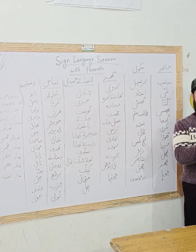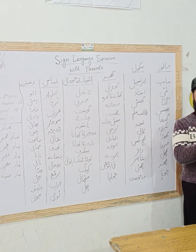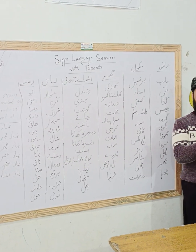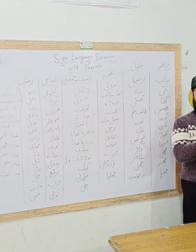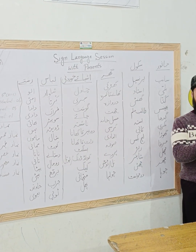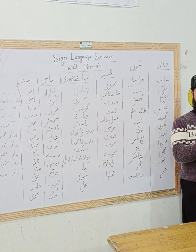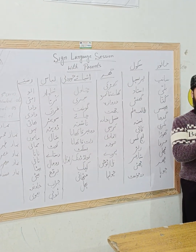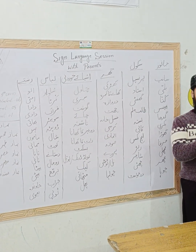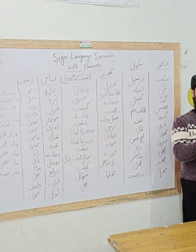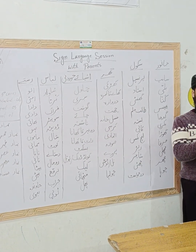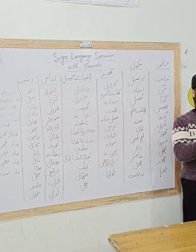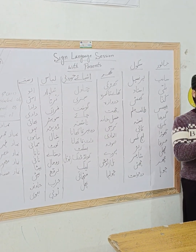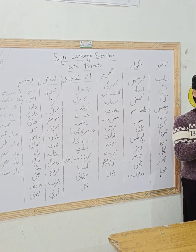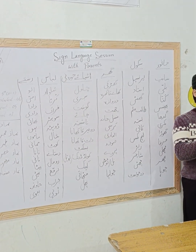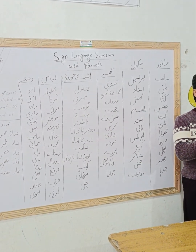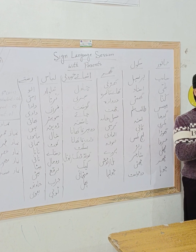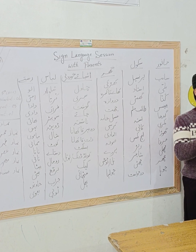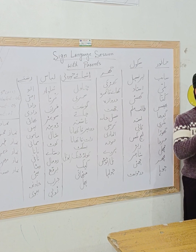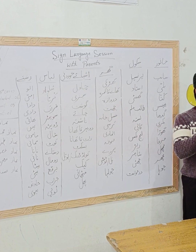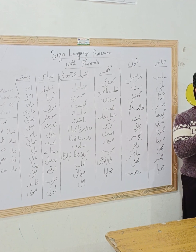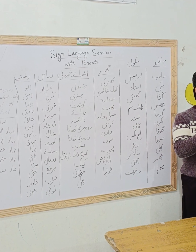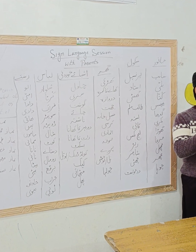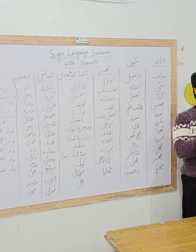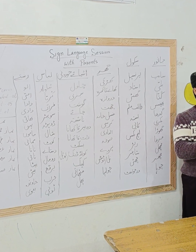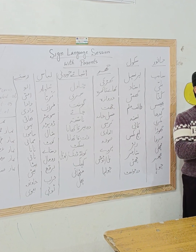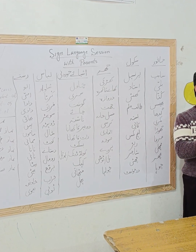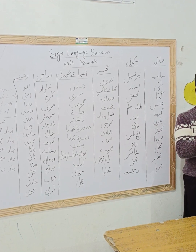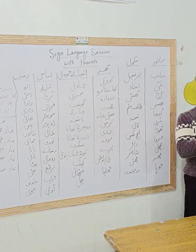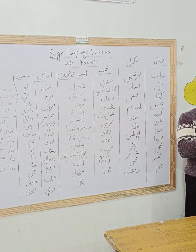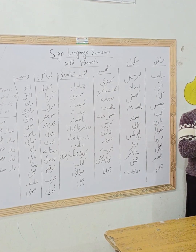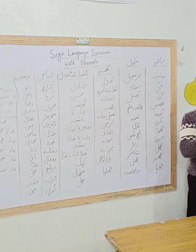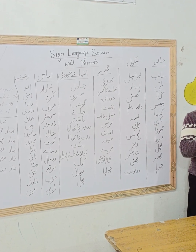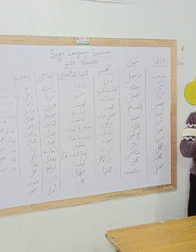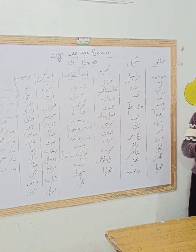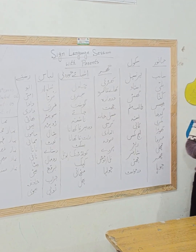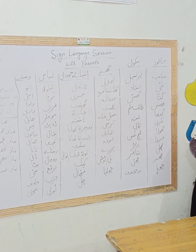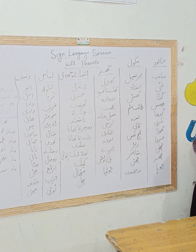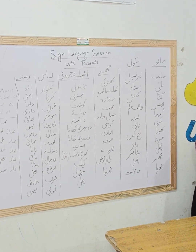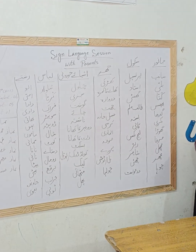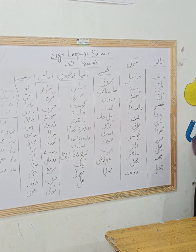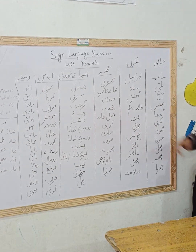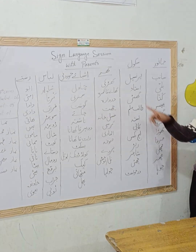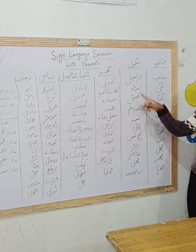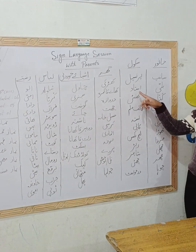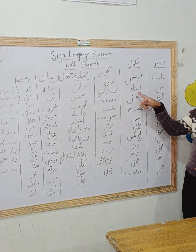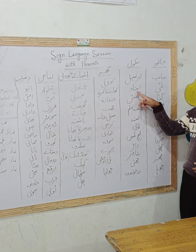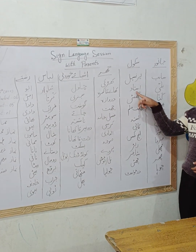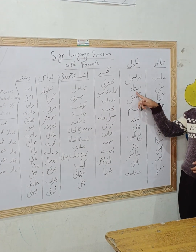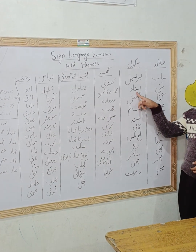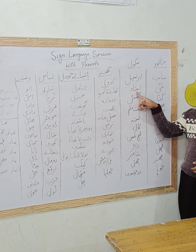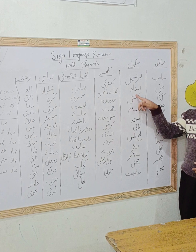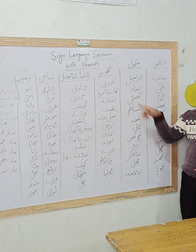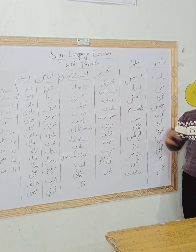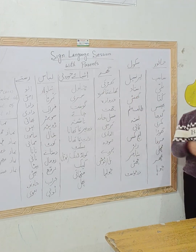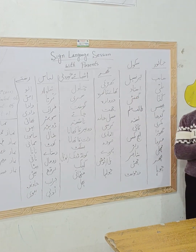करेंगे, हेड का, ठीक है ना, पी का और साथ ये हेड का इशारा करेंगे। उसके बाद उस्ताद है, उस्ताद का क्या